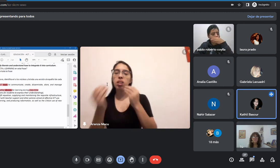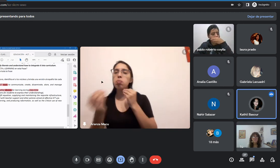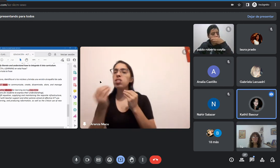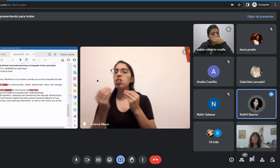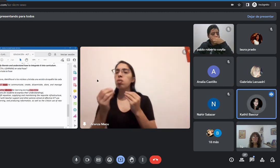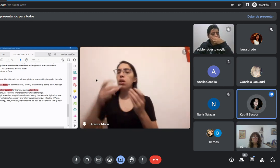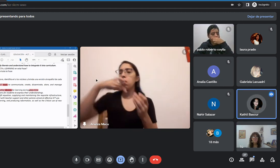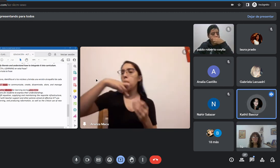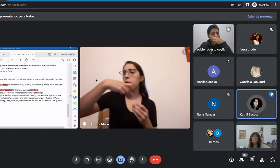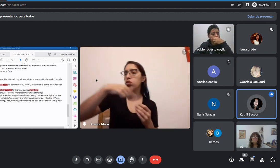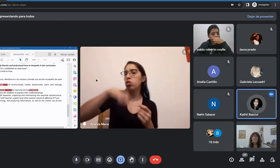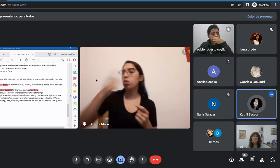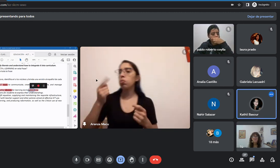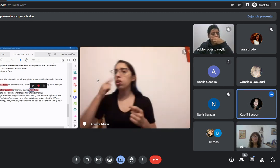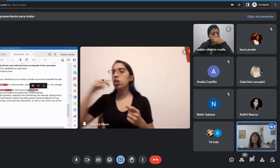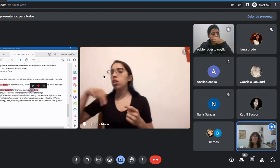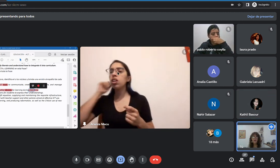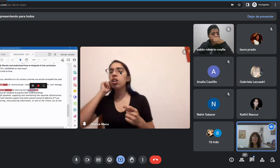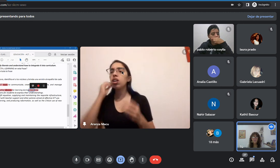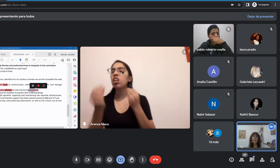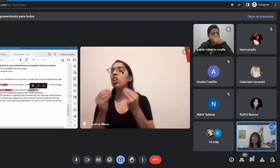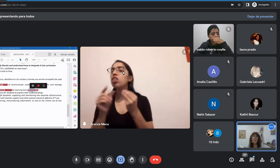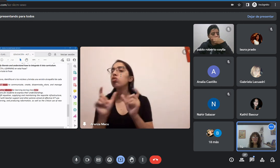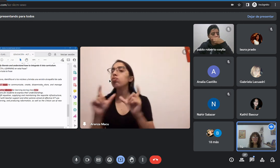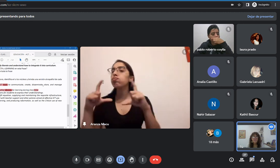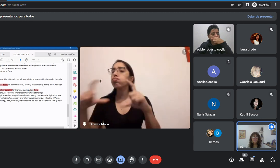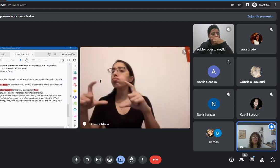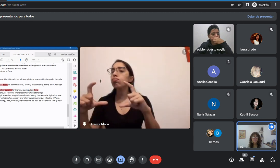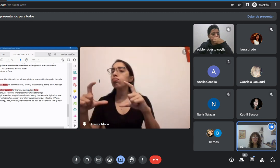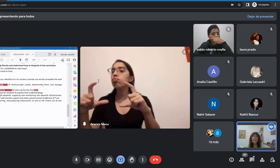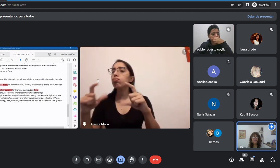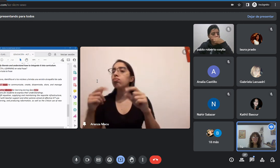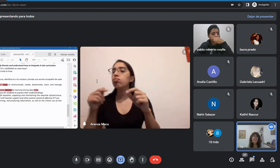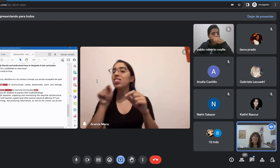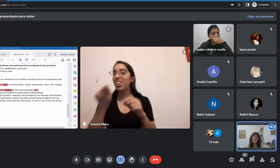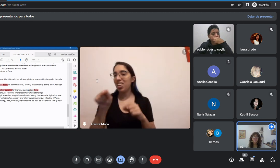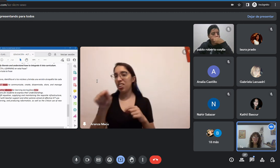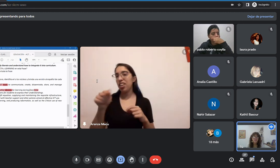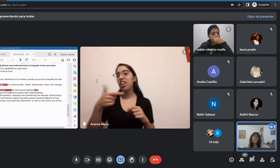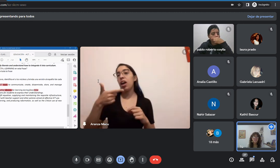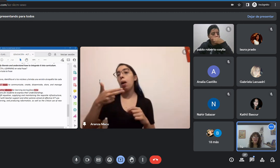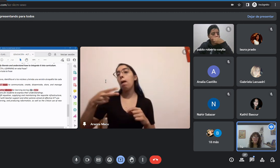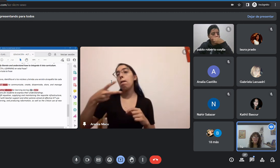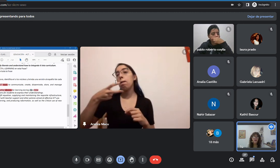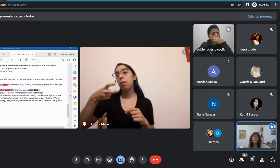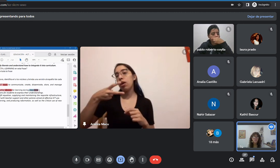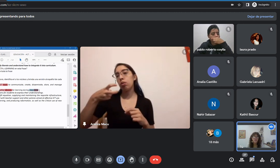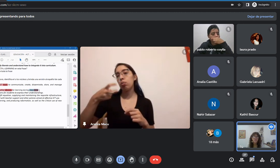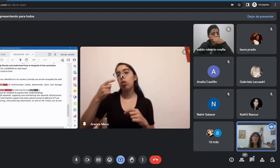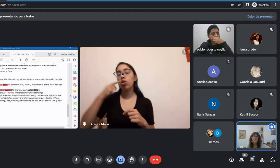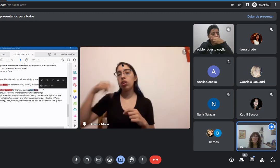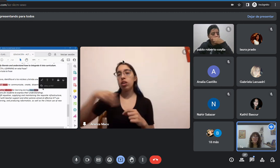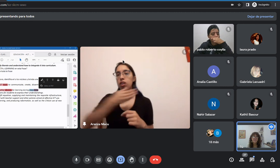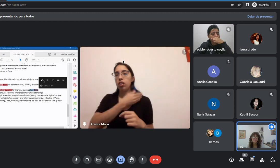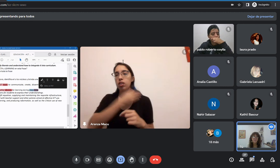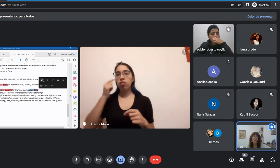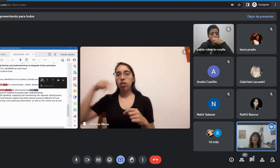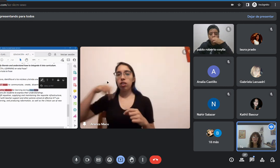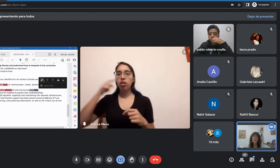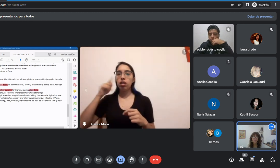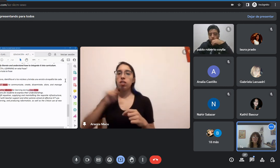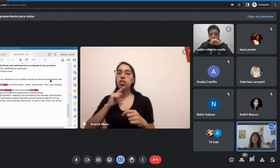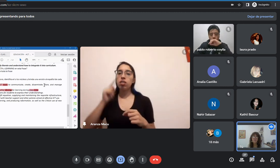Está como verbo en infinitivo. Muy bien. Y en este caso, class, que es un sustantivo, y time, van juntos porque no están